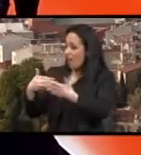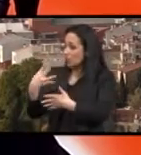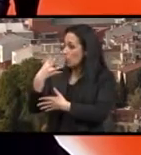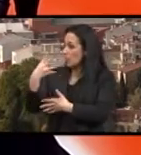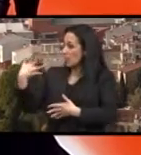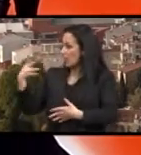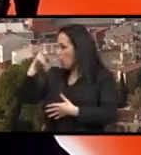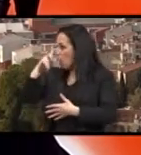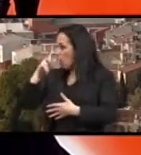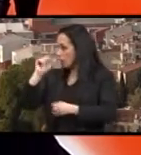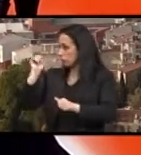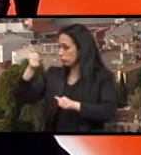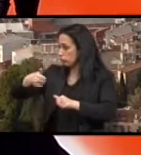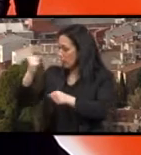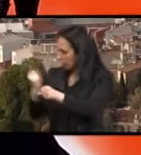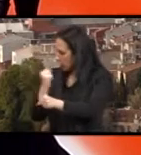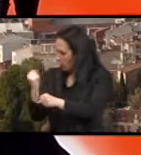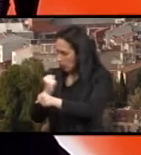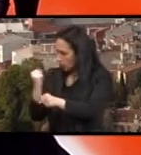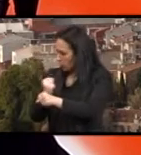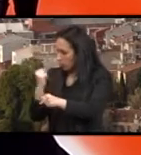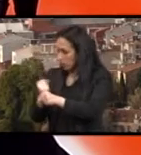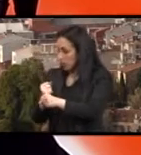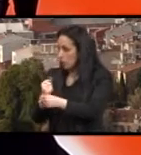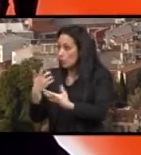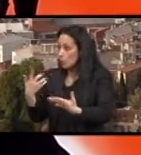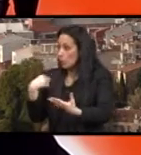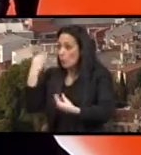vaig continuar treballant. I penso